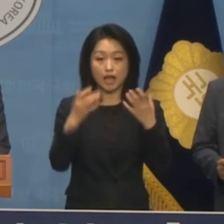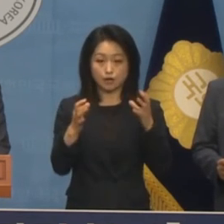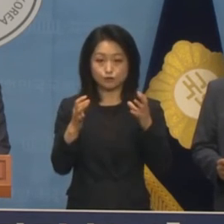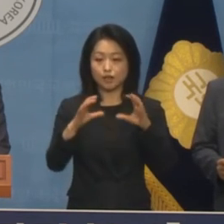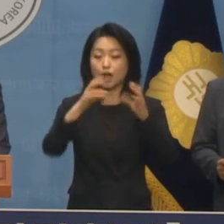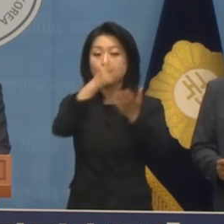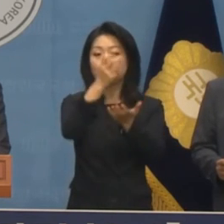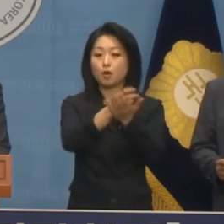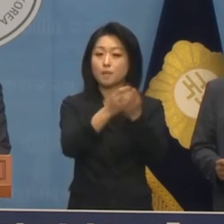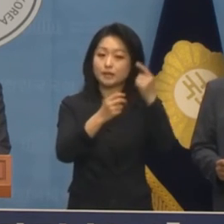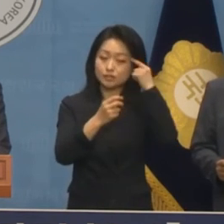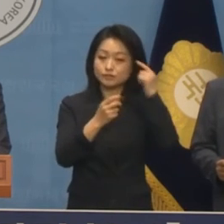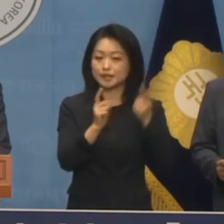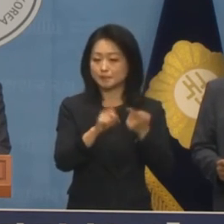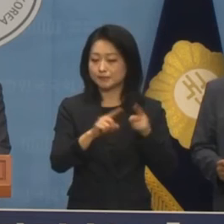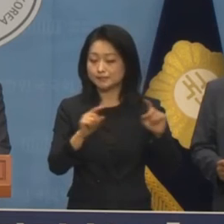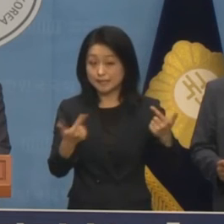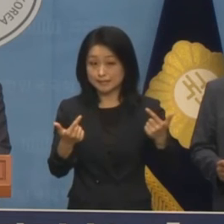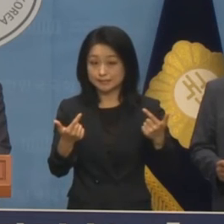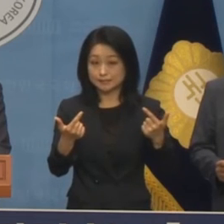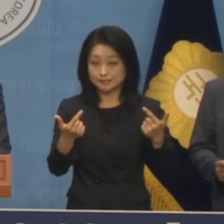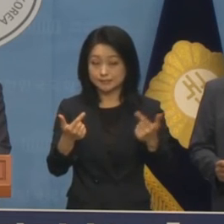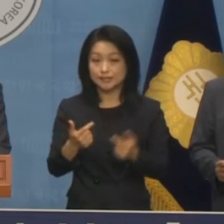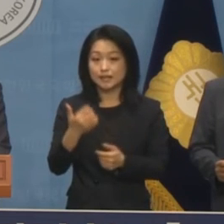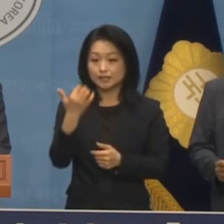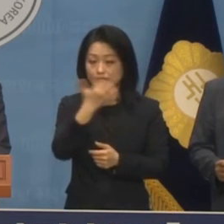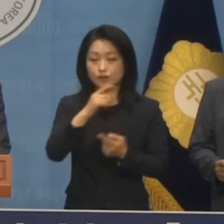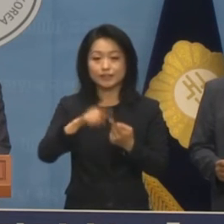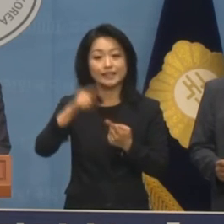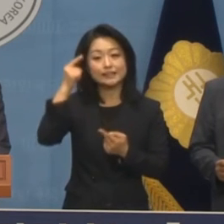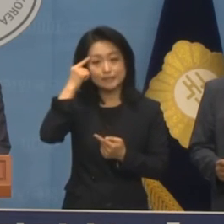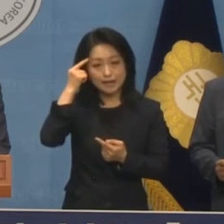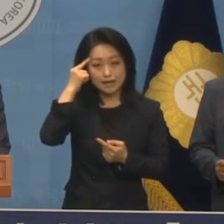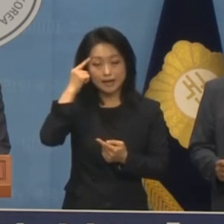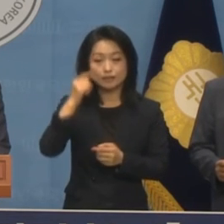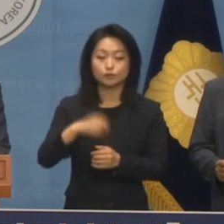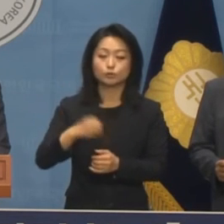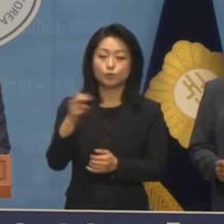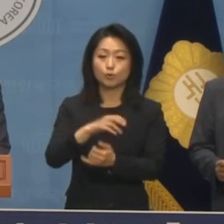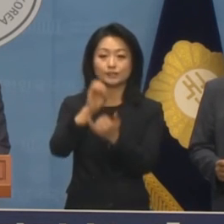대한민국 헌법 정신에 반하는 그릇된 성인식과 젠더